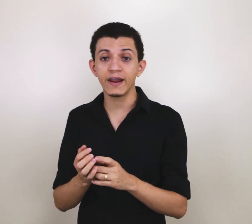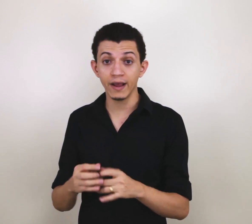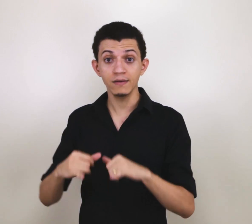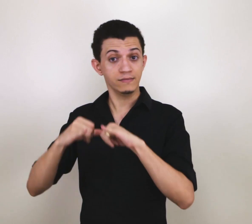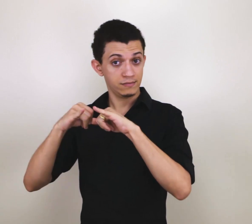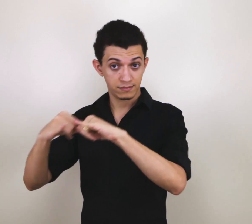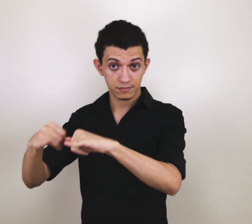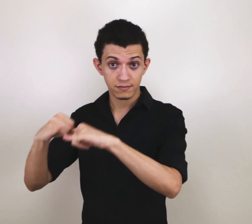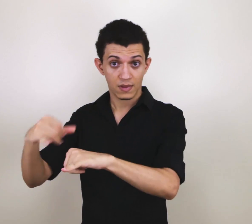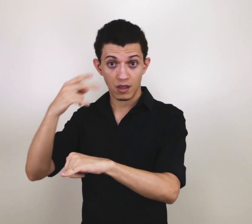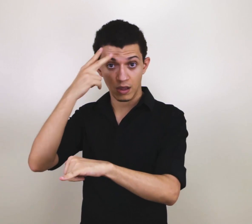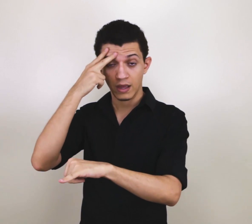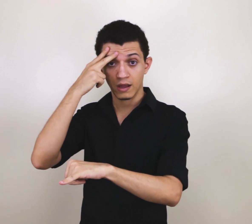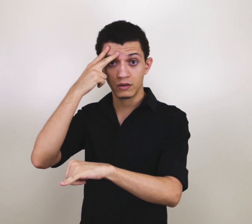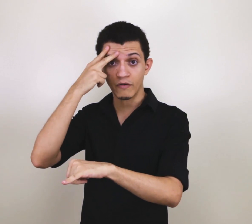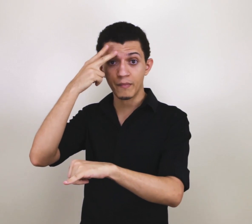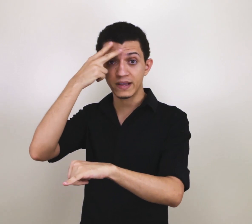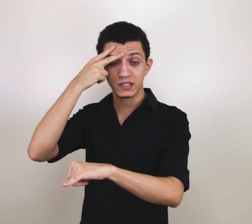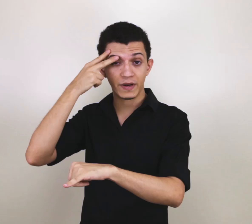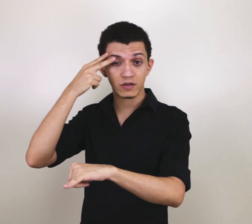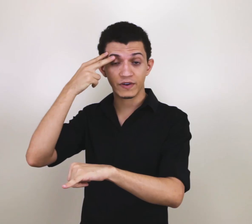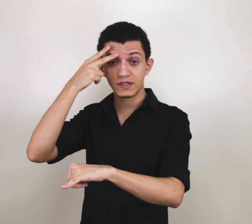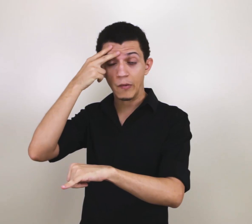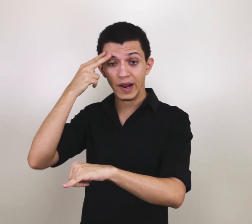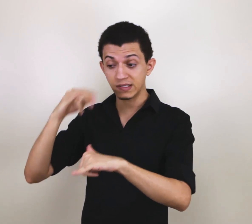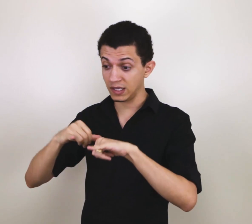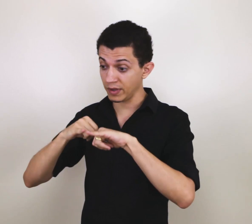ficaria novamente a expressão facial para cima,